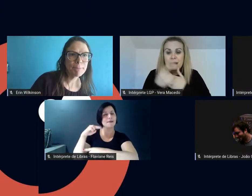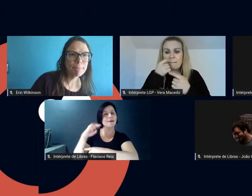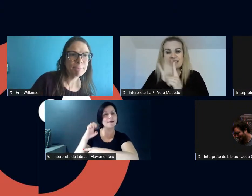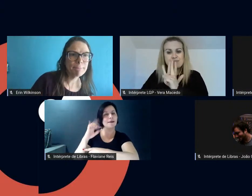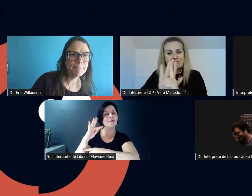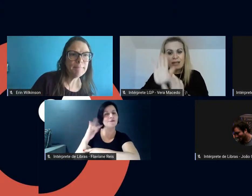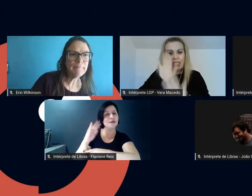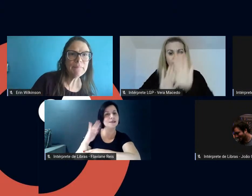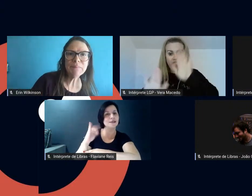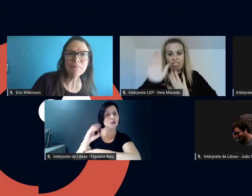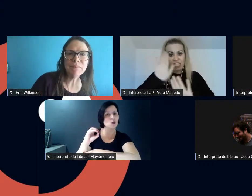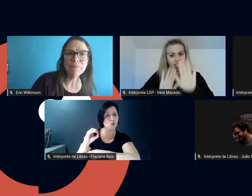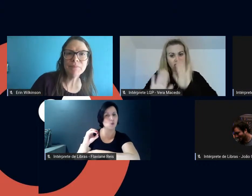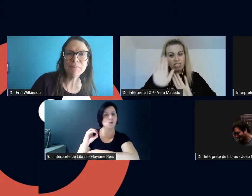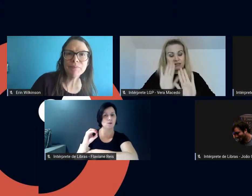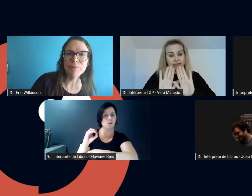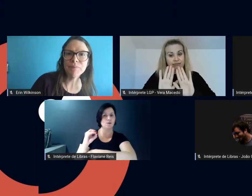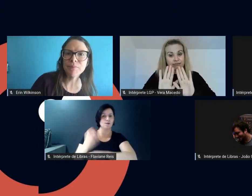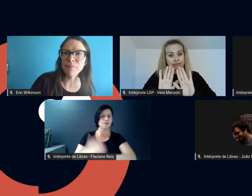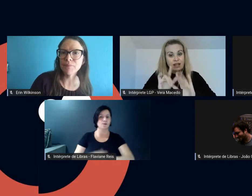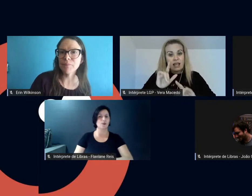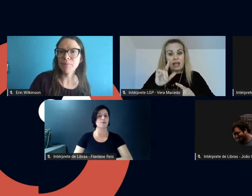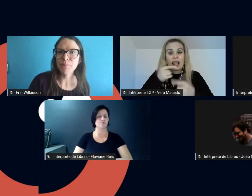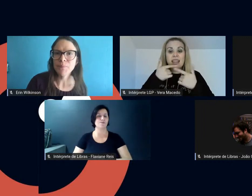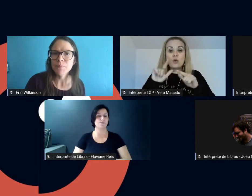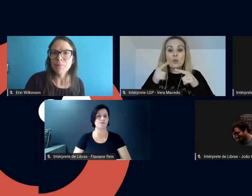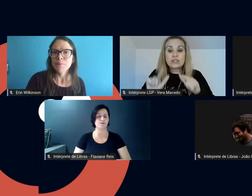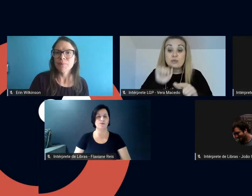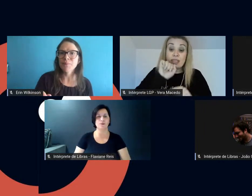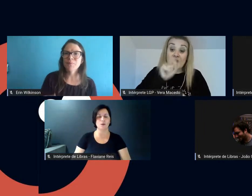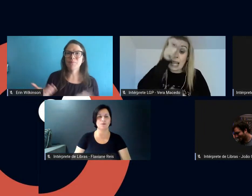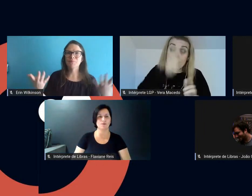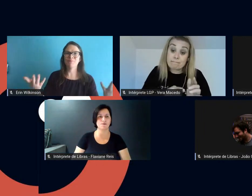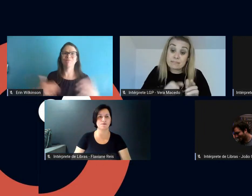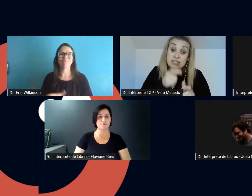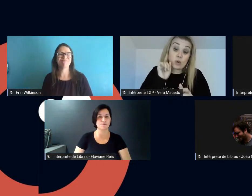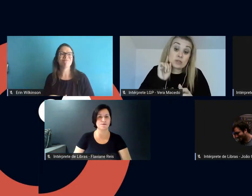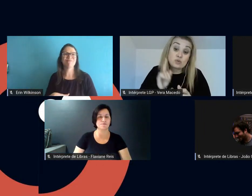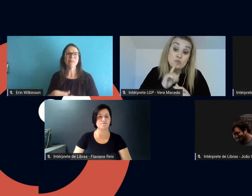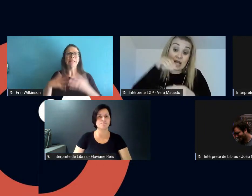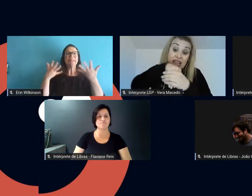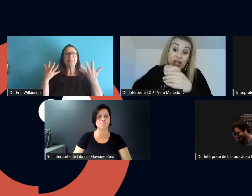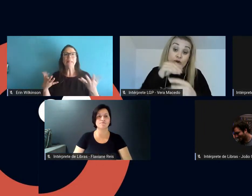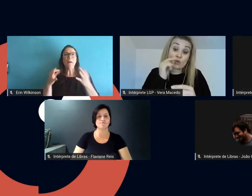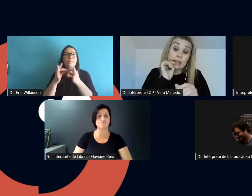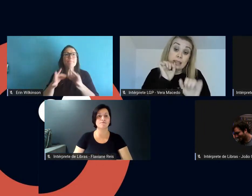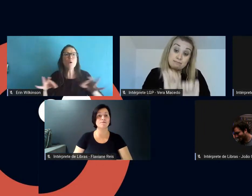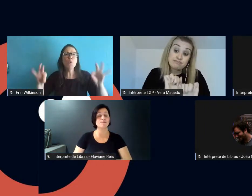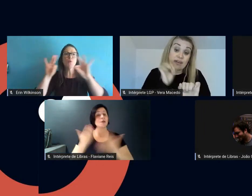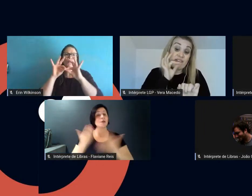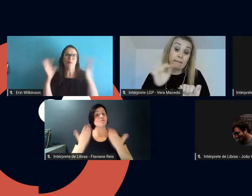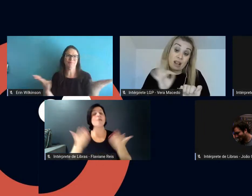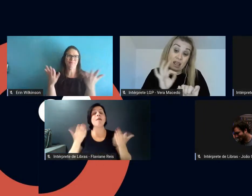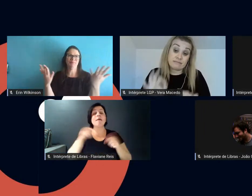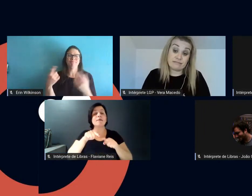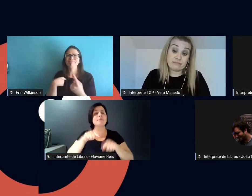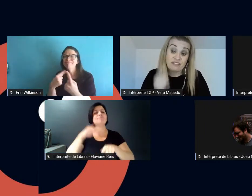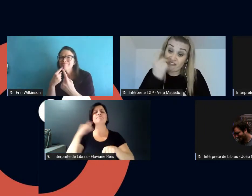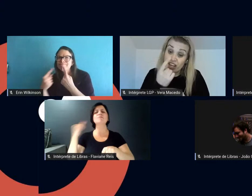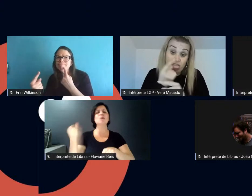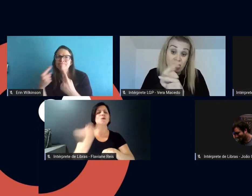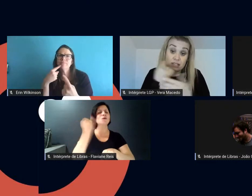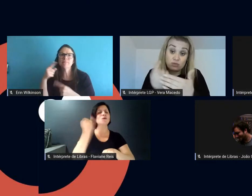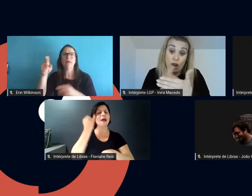afastamento e linguístico daquele indivíduo surdo dentro do do seio familiar. Pode